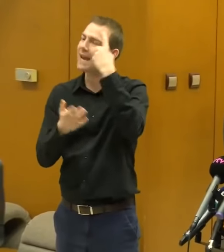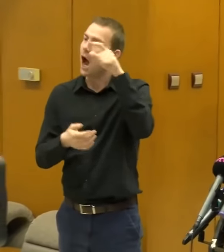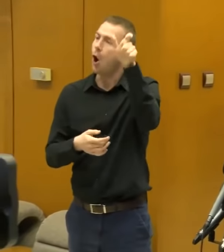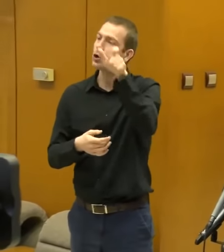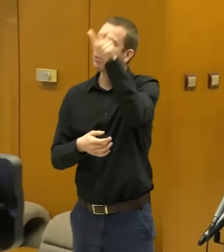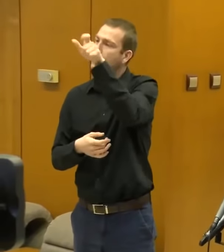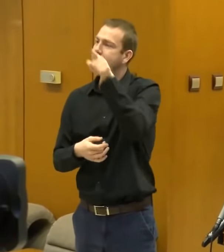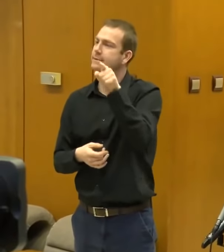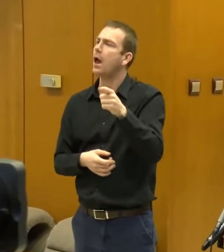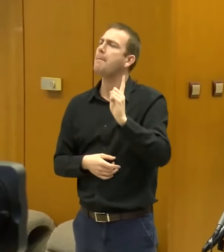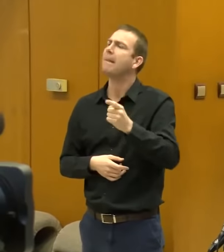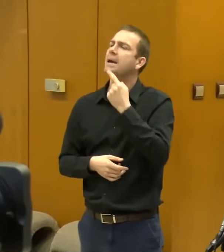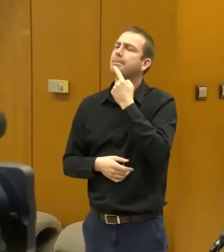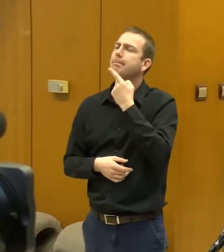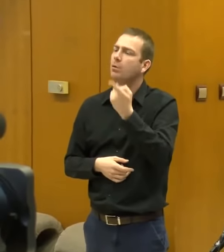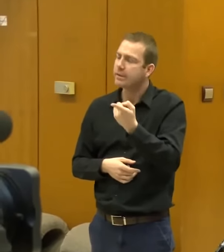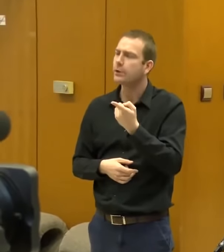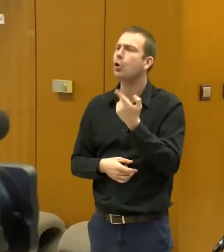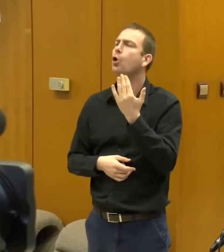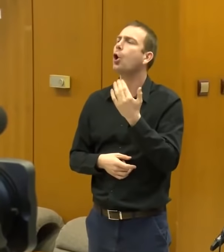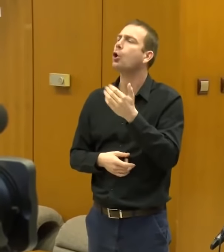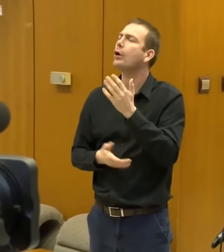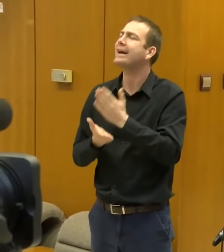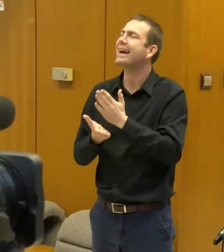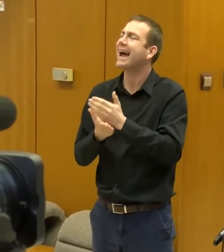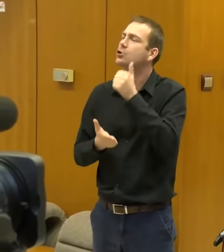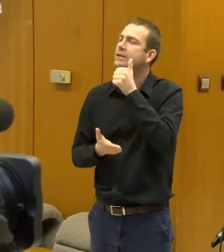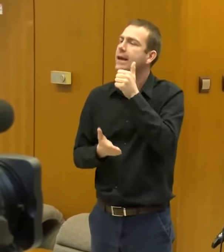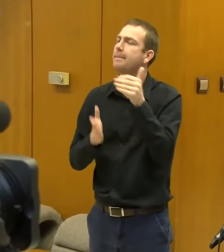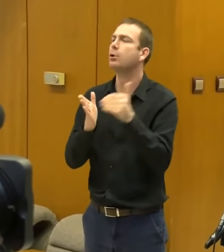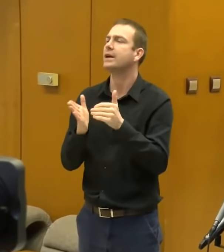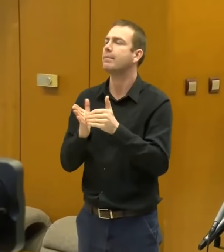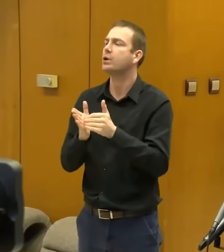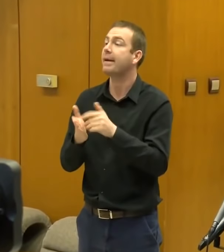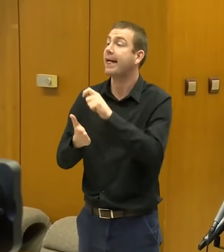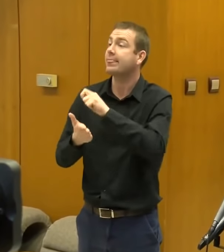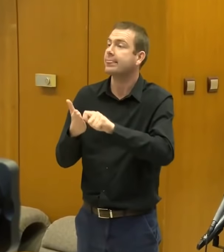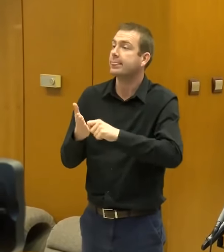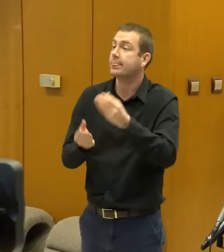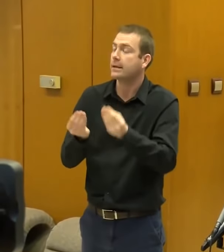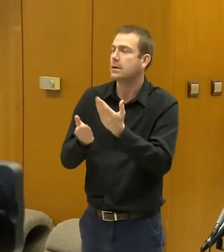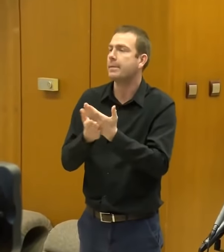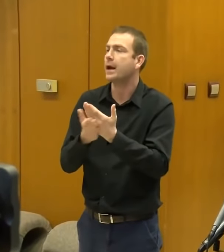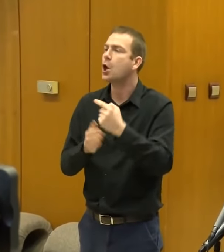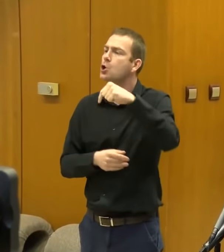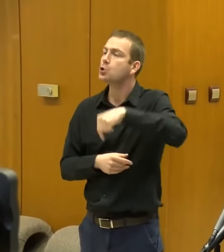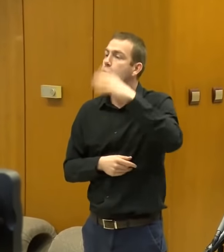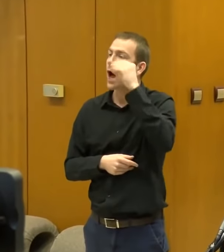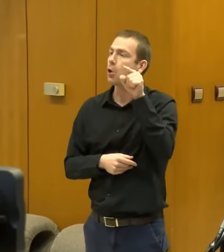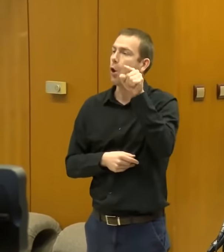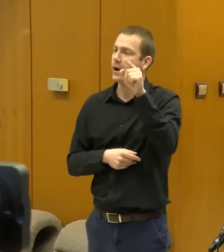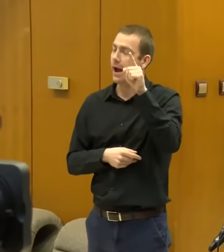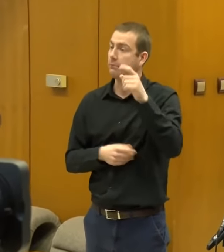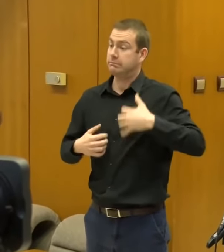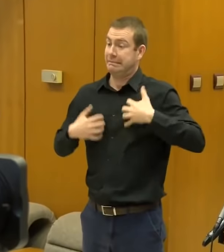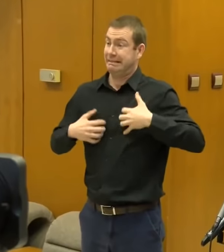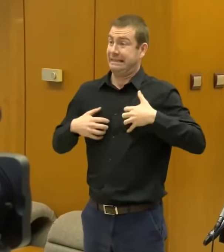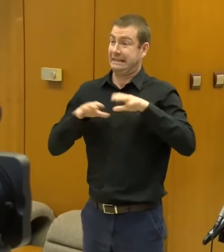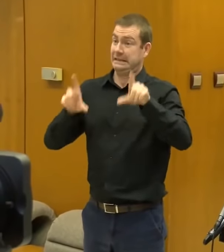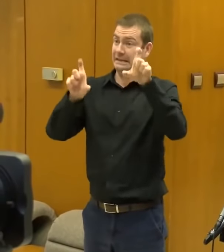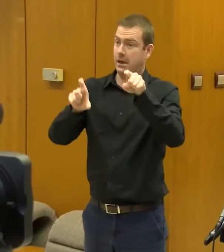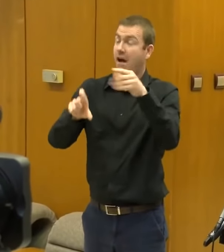testovať, aby sme boli podobne úspešní ako Južná Korea, takže tie tiež je to číslo, alebo aké